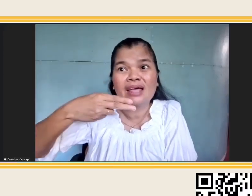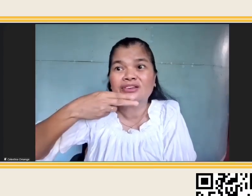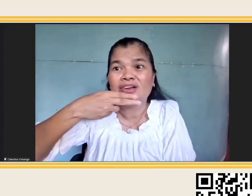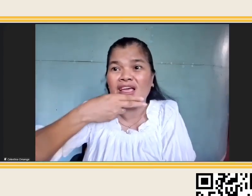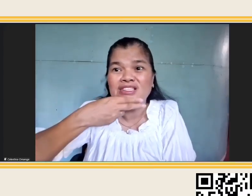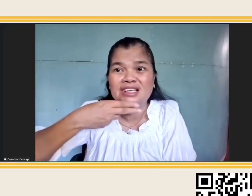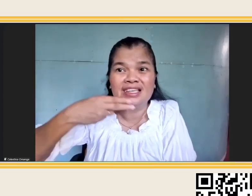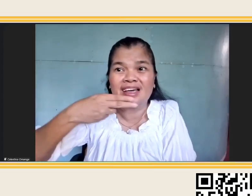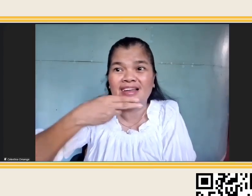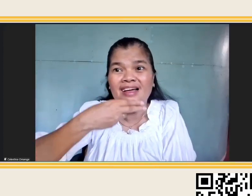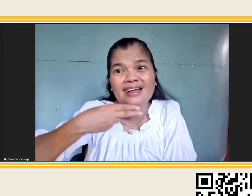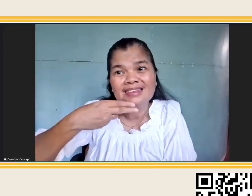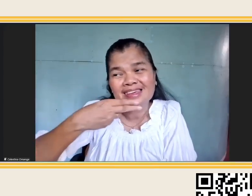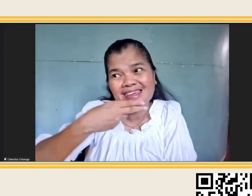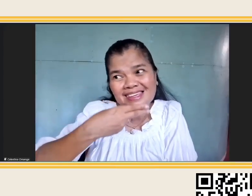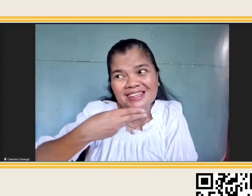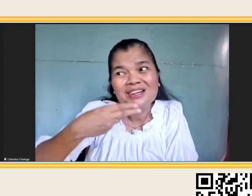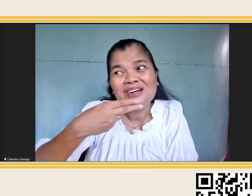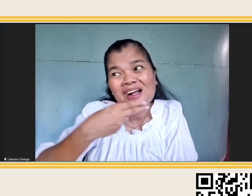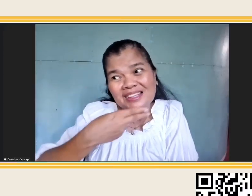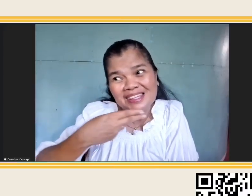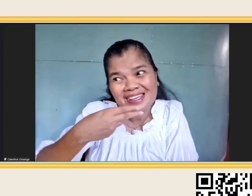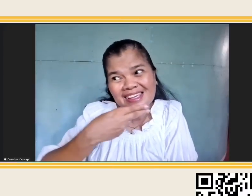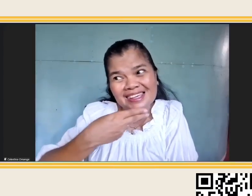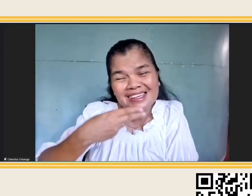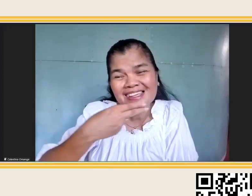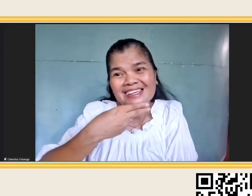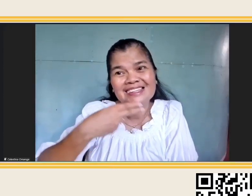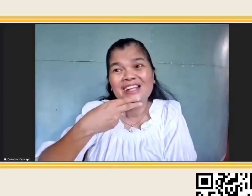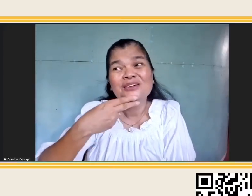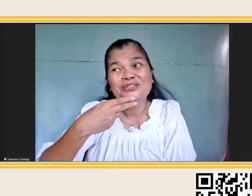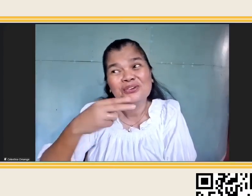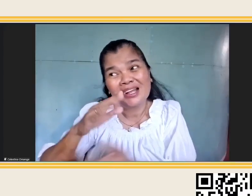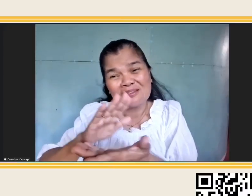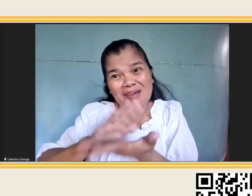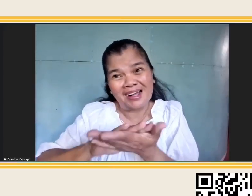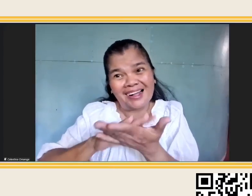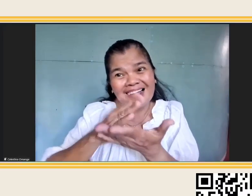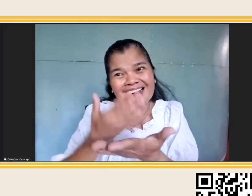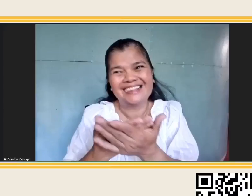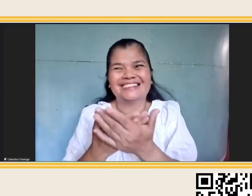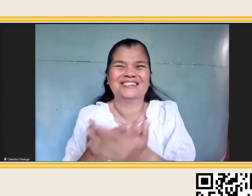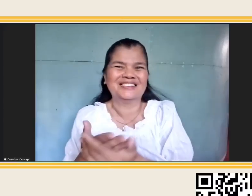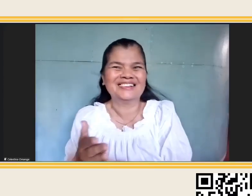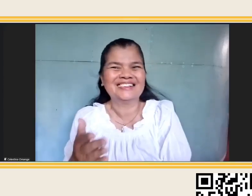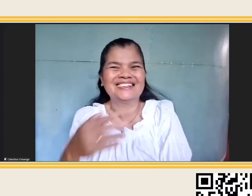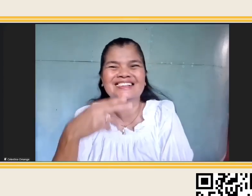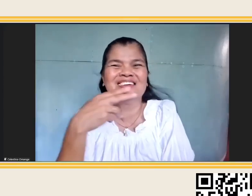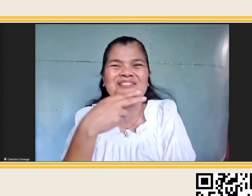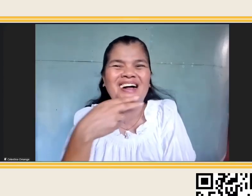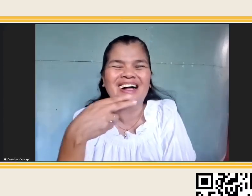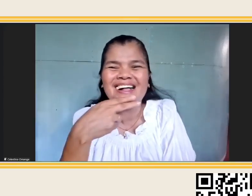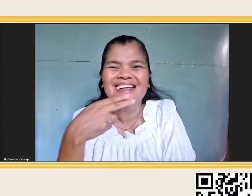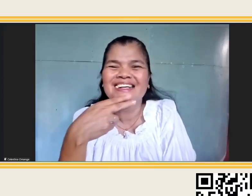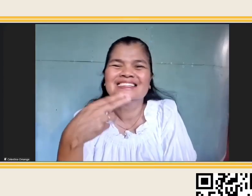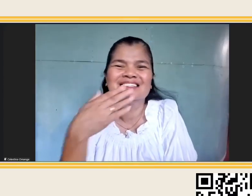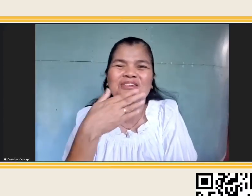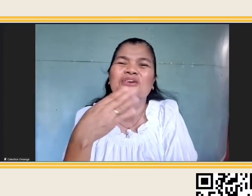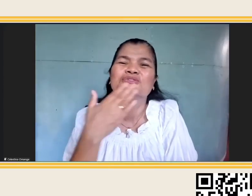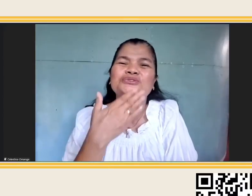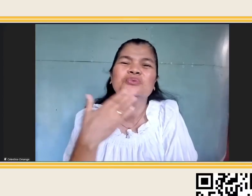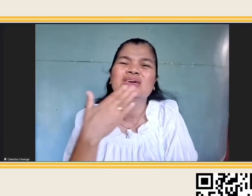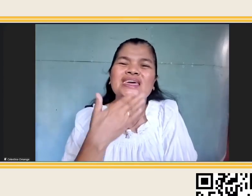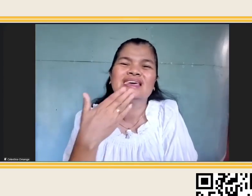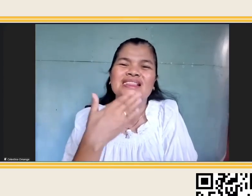honey, yung letter H, ganyan. Honey. Honey. Nagluto ka na ba? Oh, di ba?